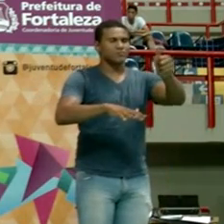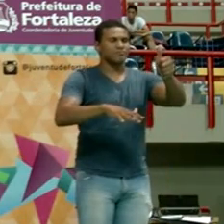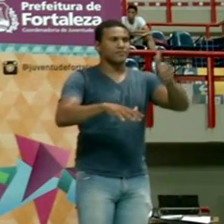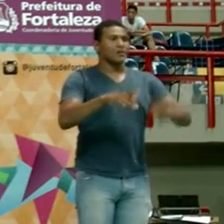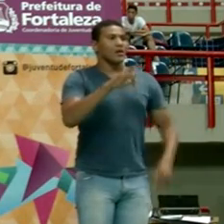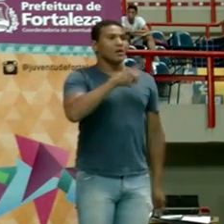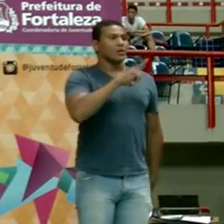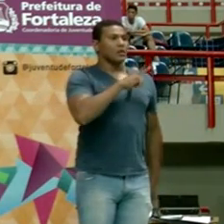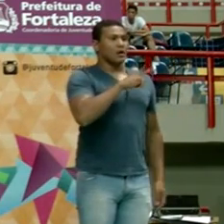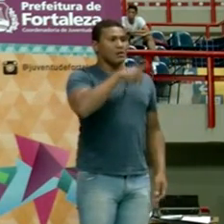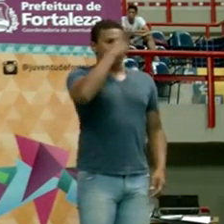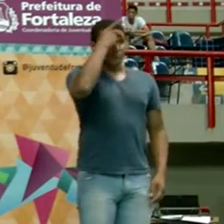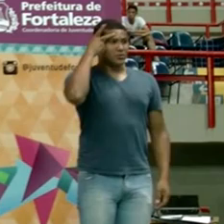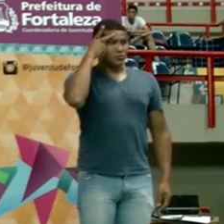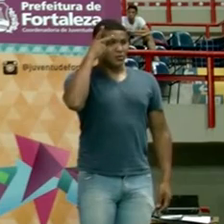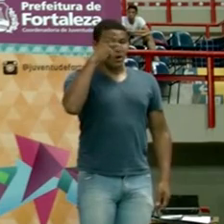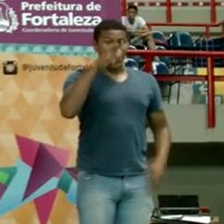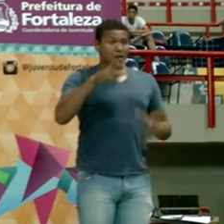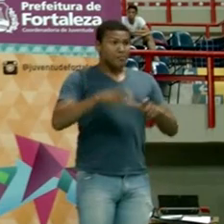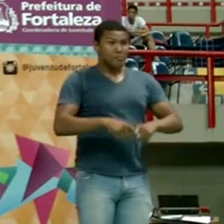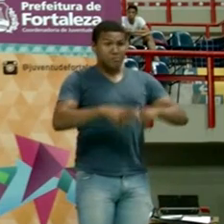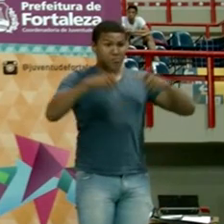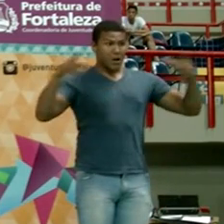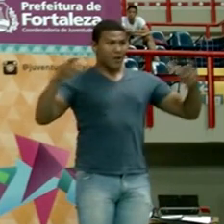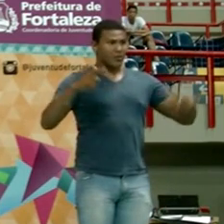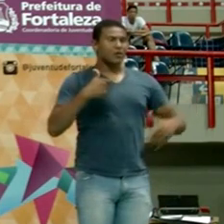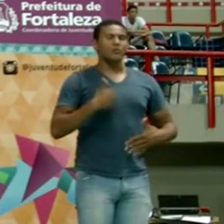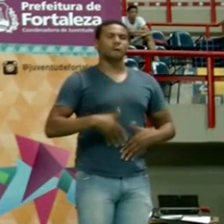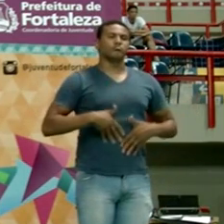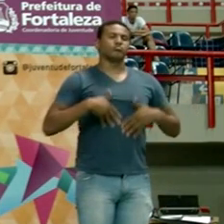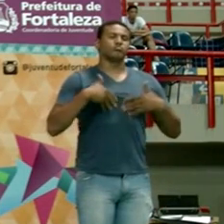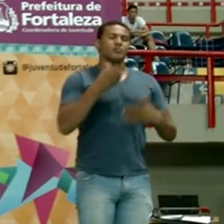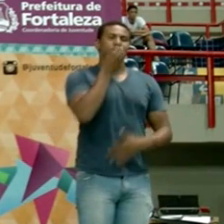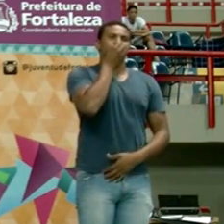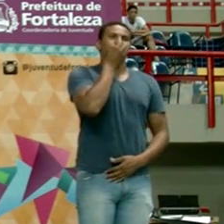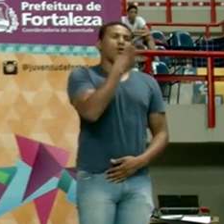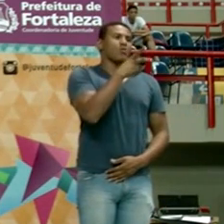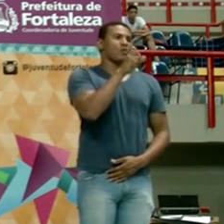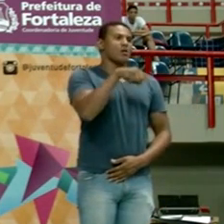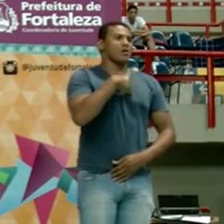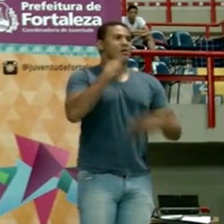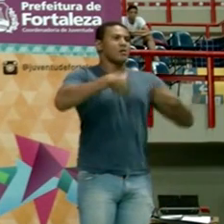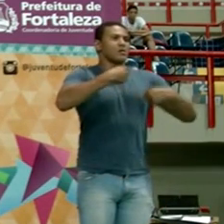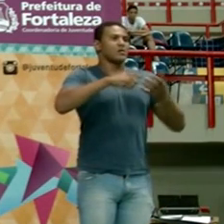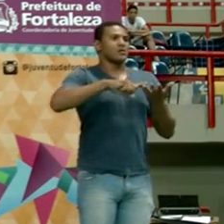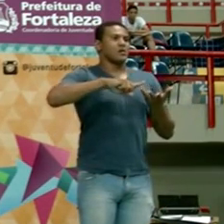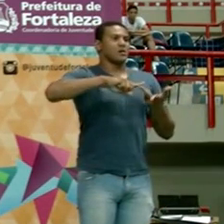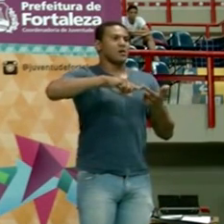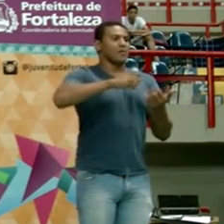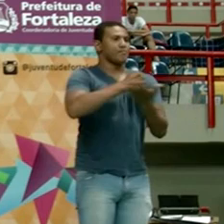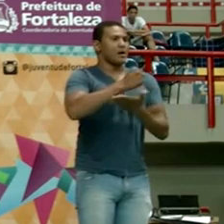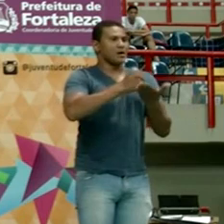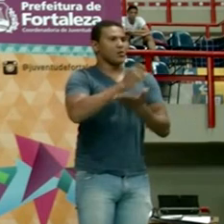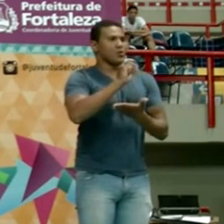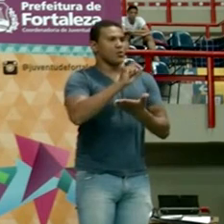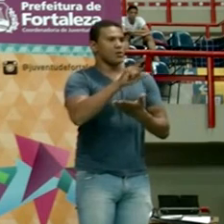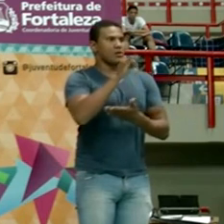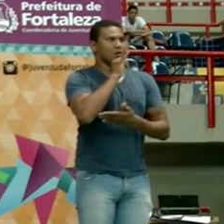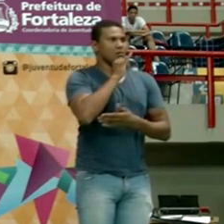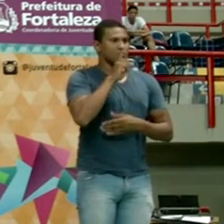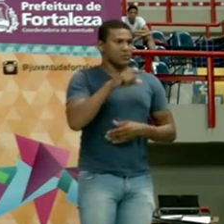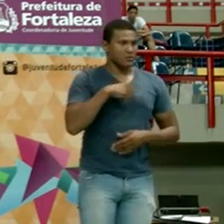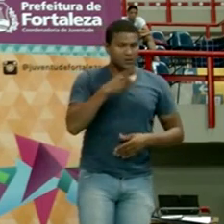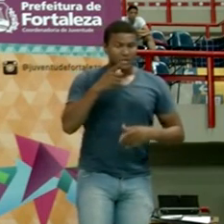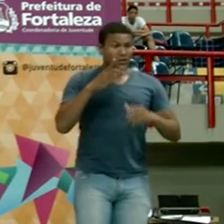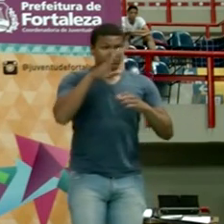a maioria do povo tiver satisfeita as suas necessidades básicas. Portanto, o que é um país